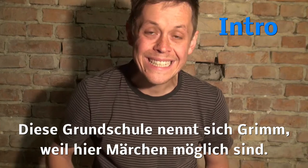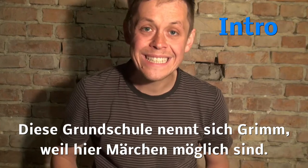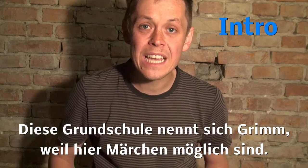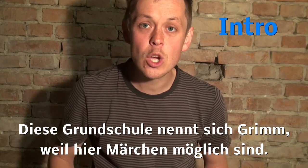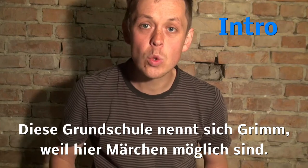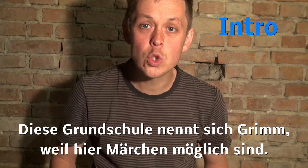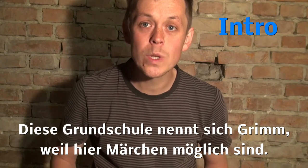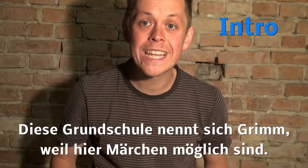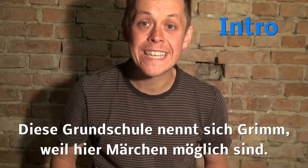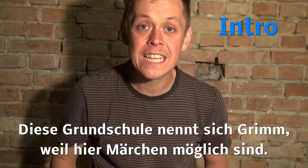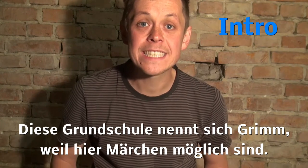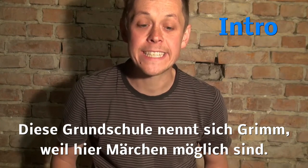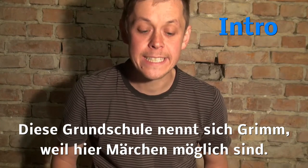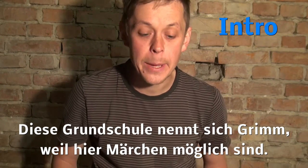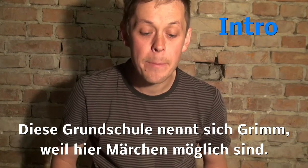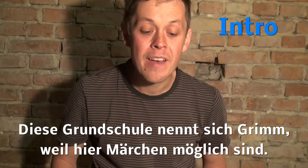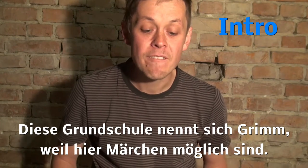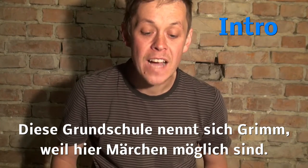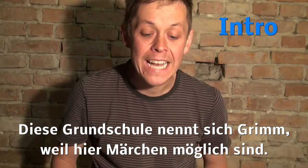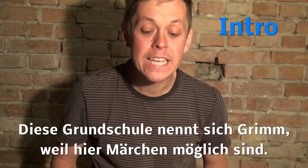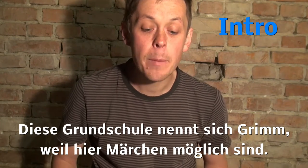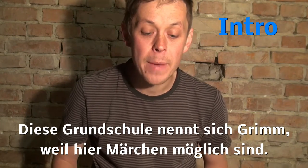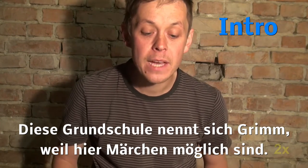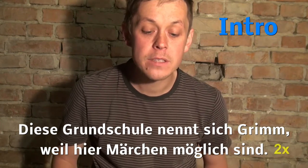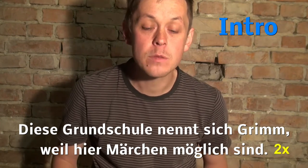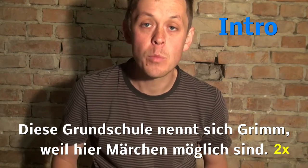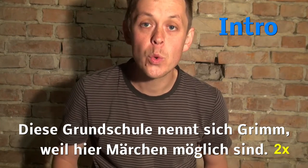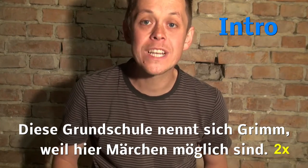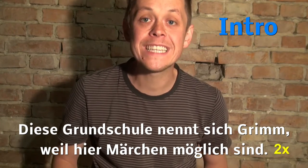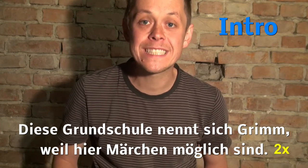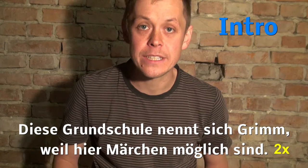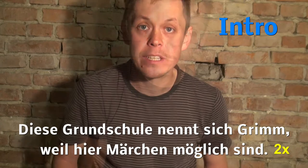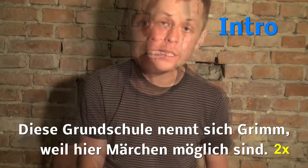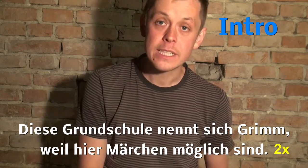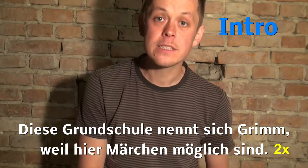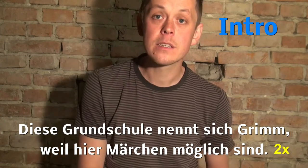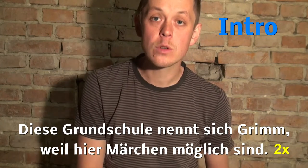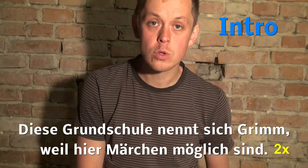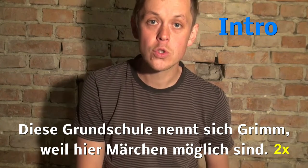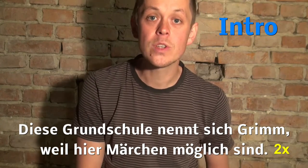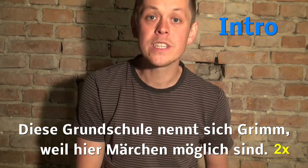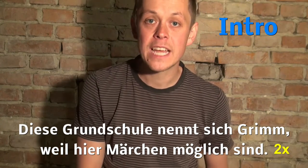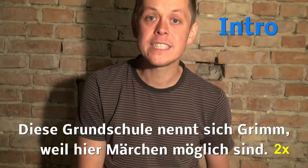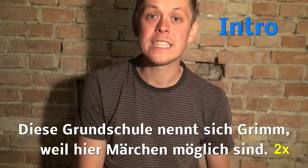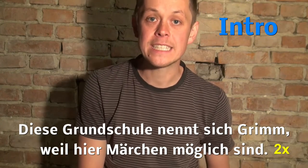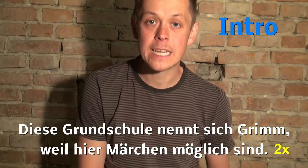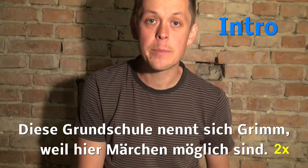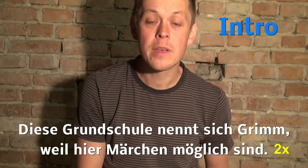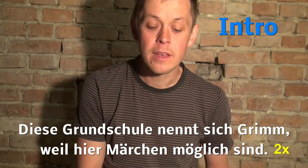Diese Grundschule nennt sich Grimm, weil hier Märchen möglich sind. Diese Grundschule nennt sich Grimm,